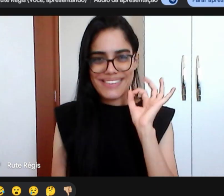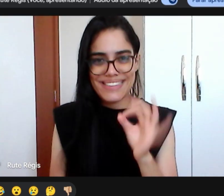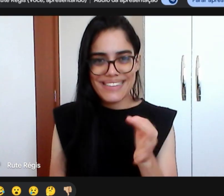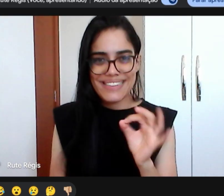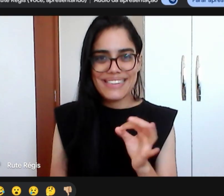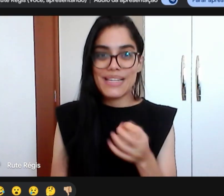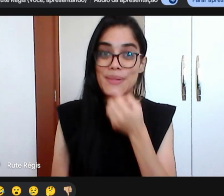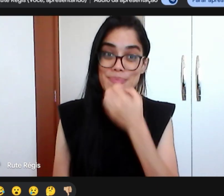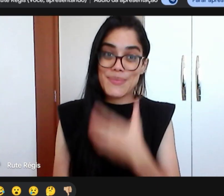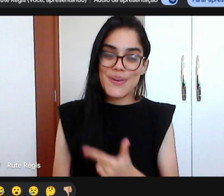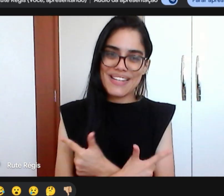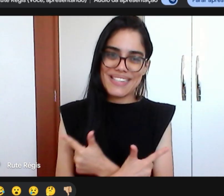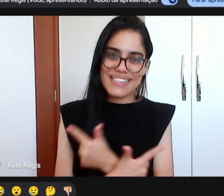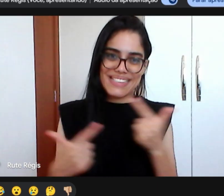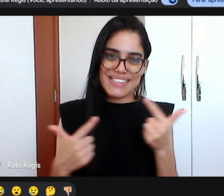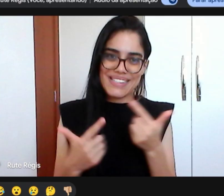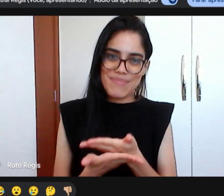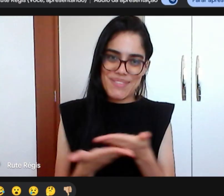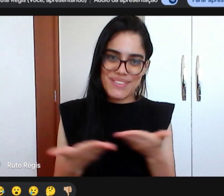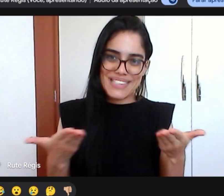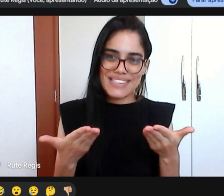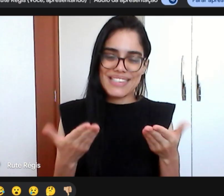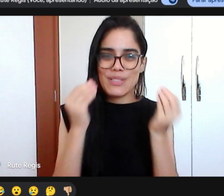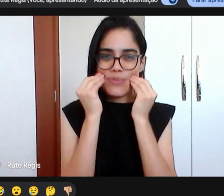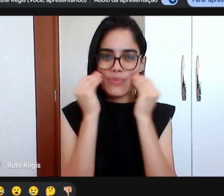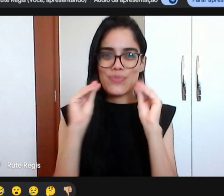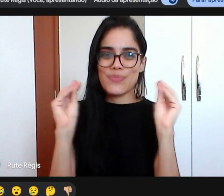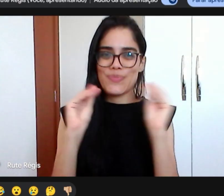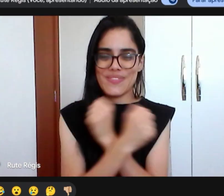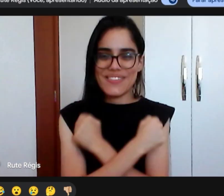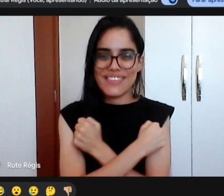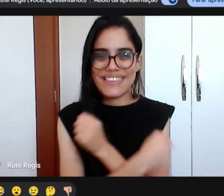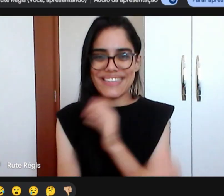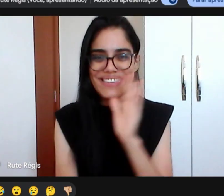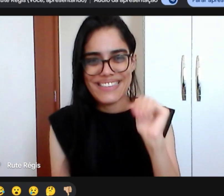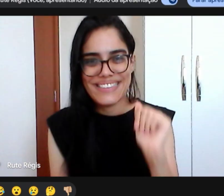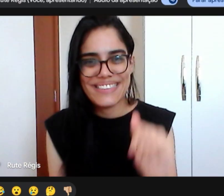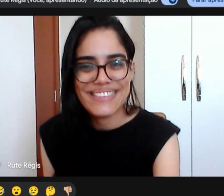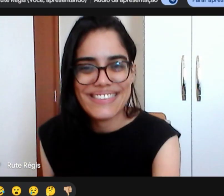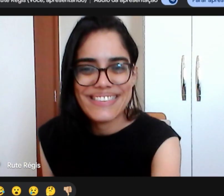sejam aprovados e boa sorte para vocês, tá certo? Beijos!